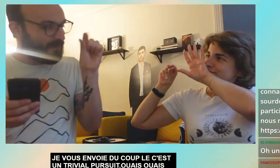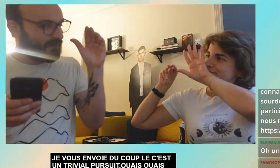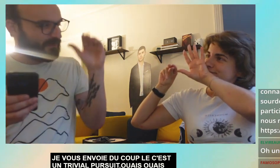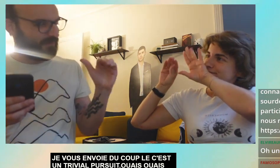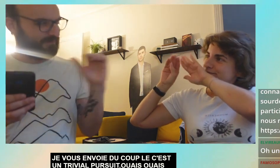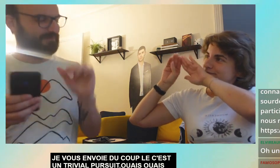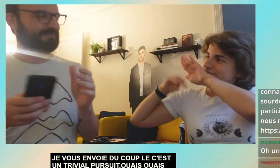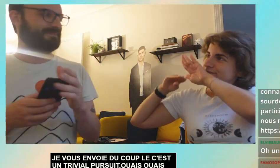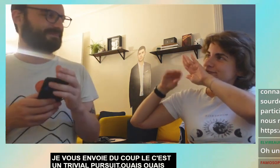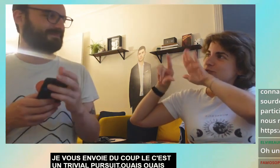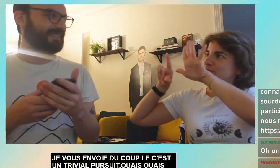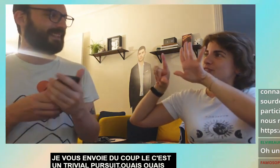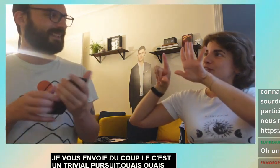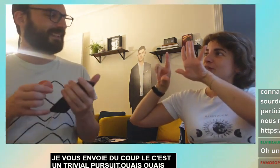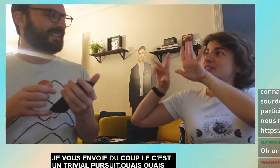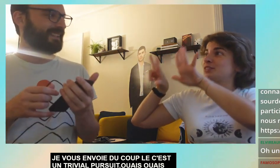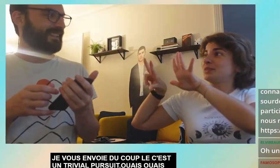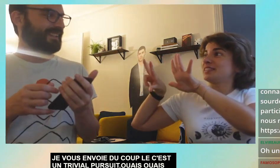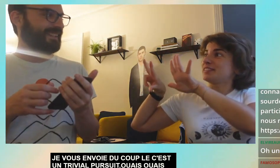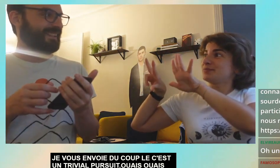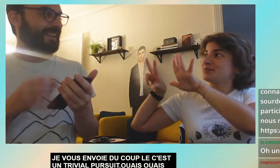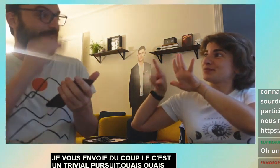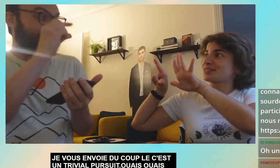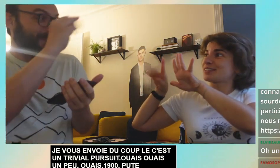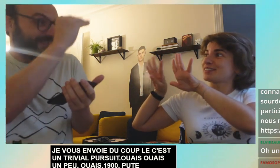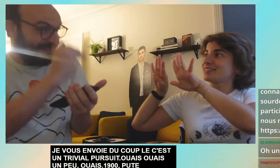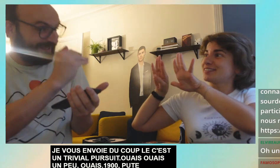En dessous. 78. 77.